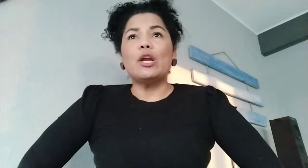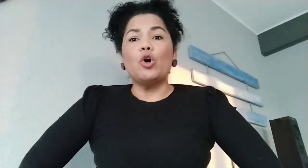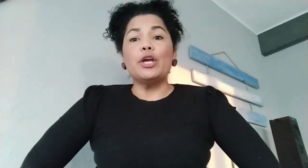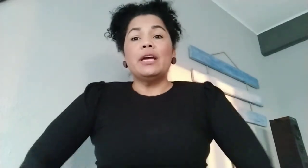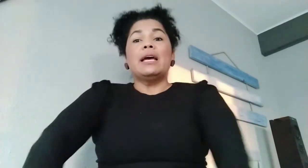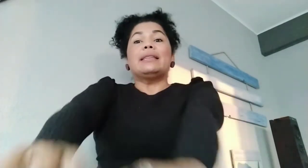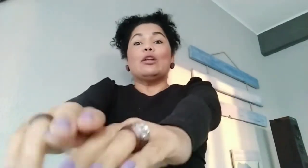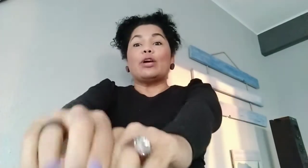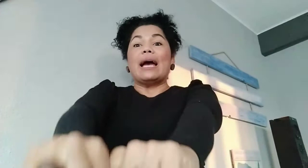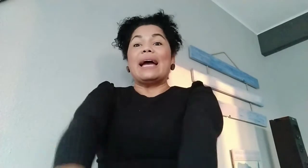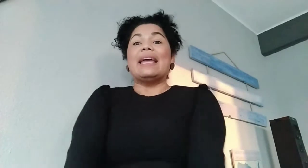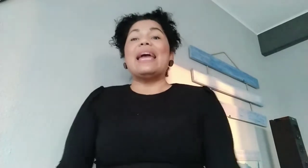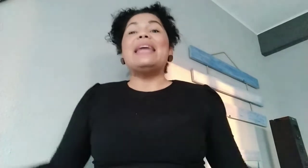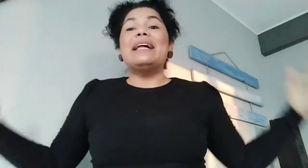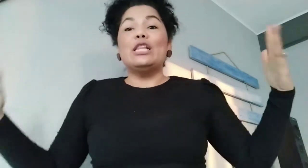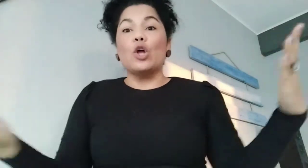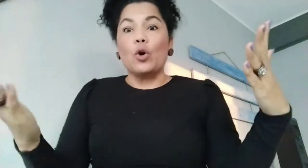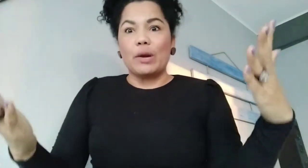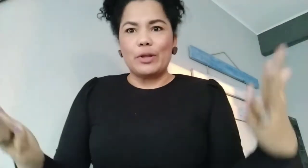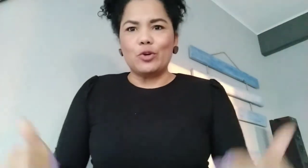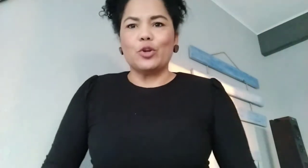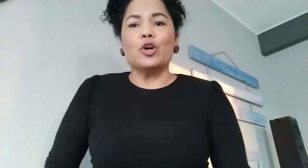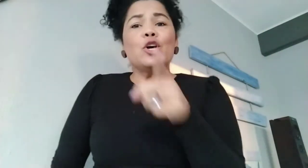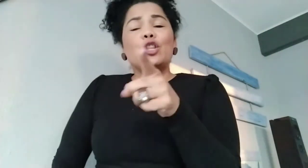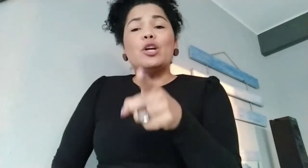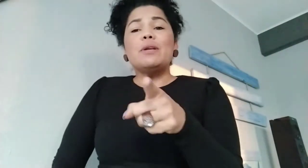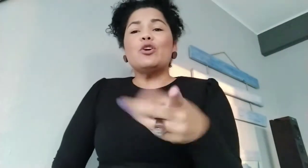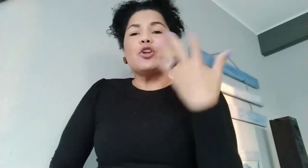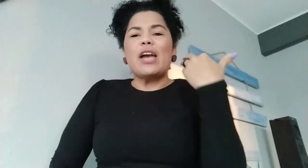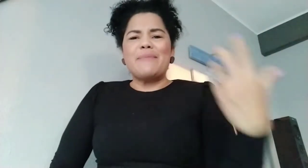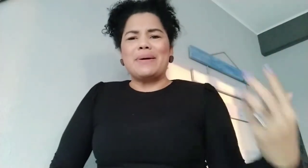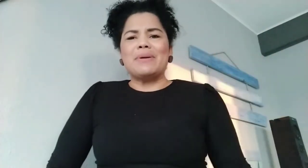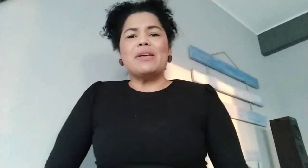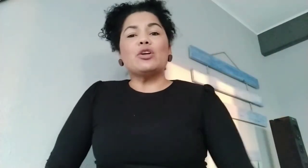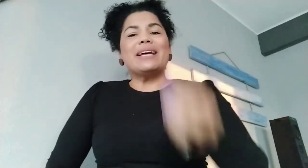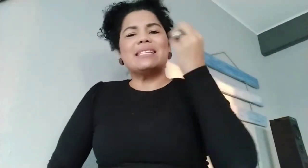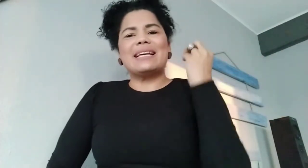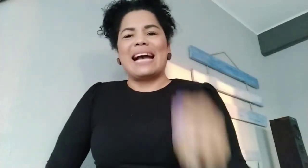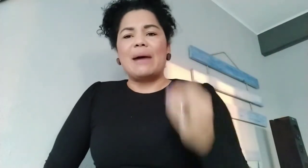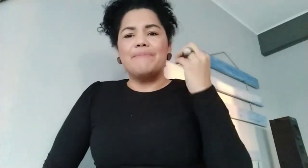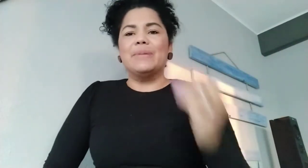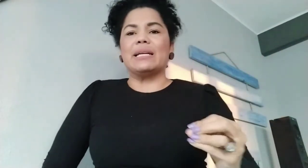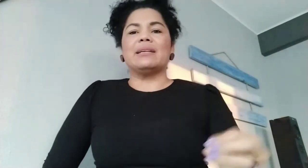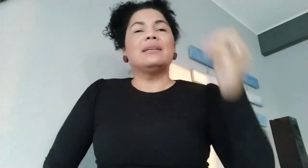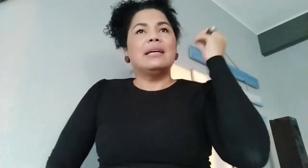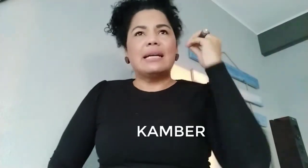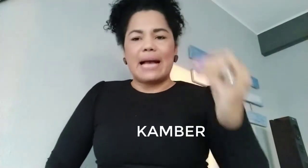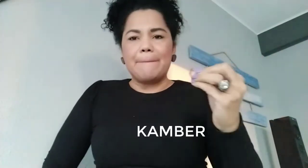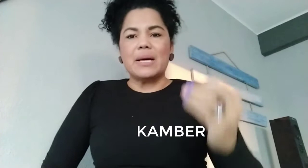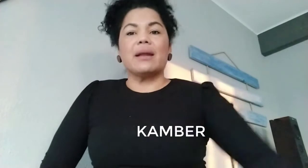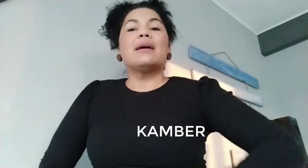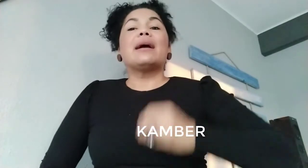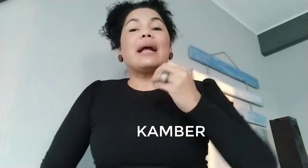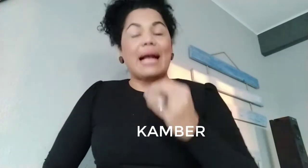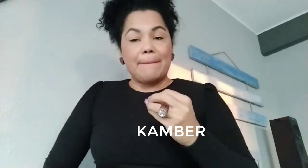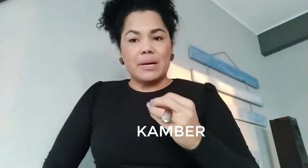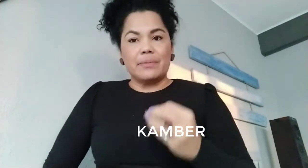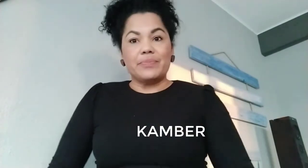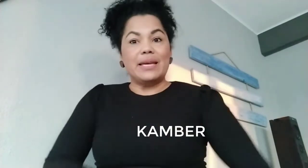hoy de lo que hay en el dormitorio. Dormitorio en pavimento es camber, camber, camber. ¿Y